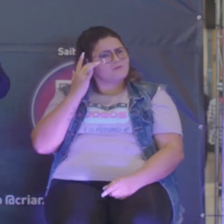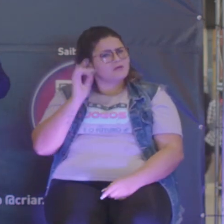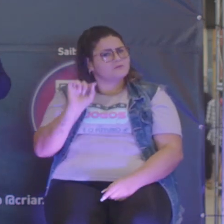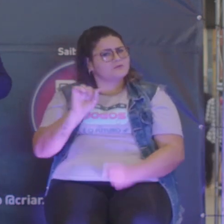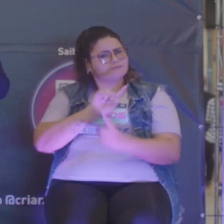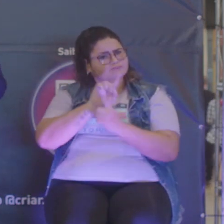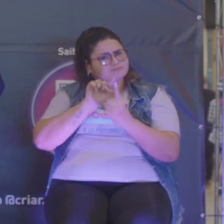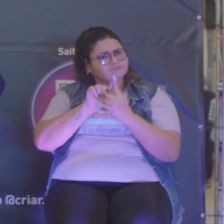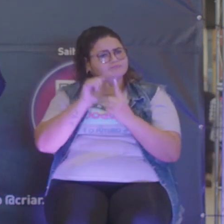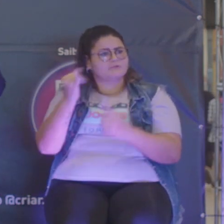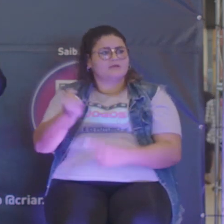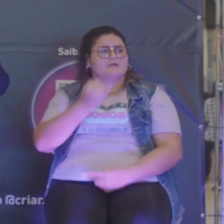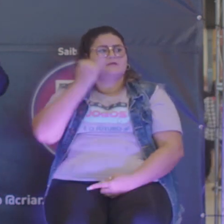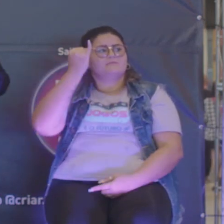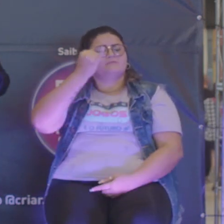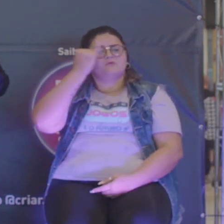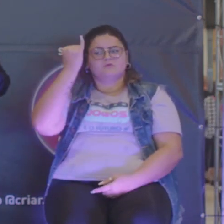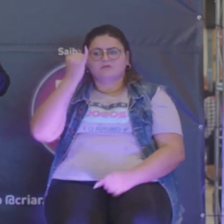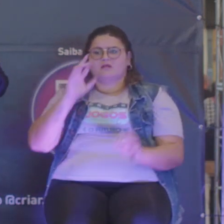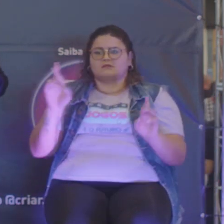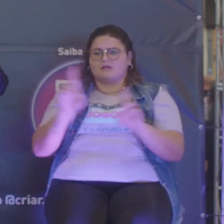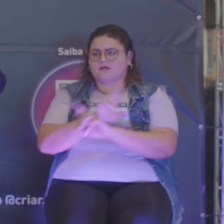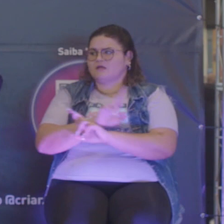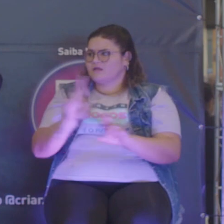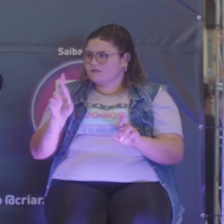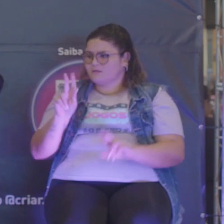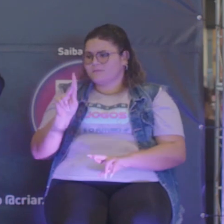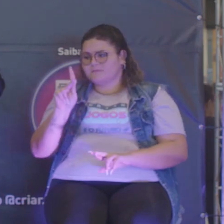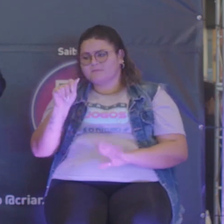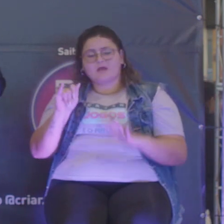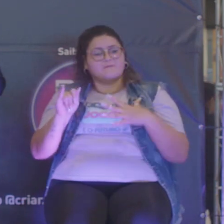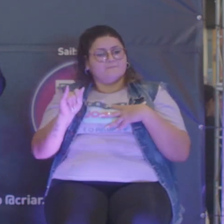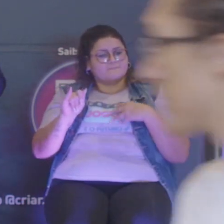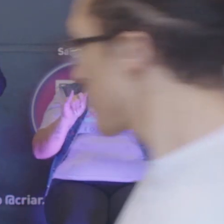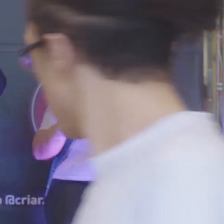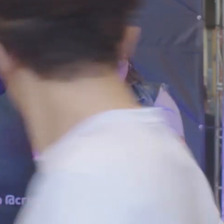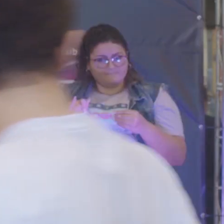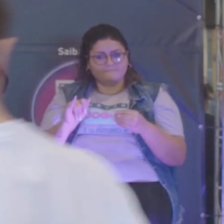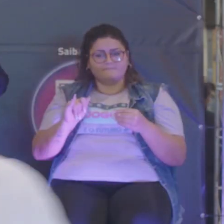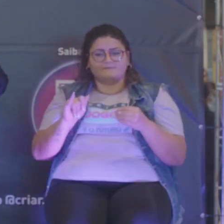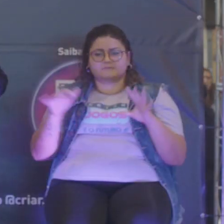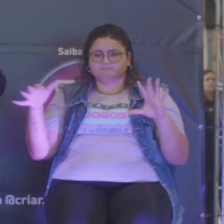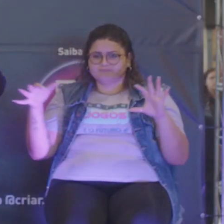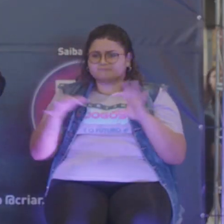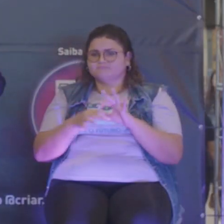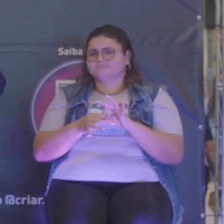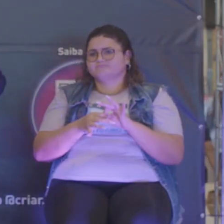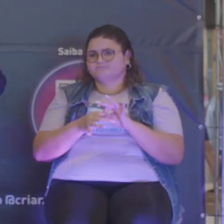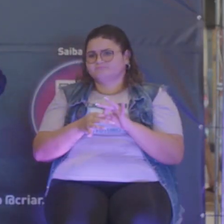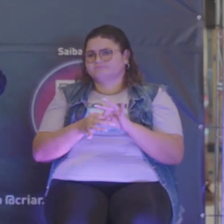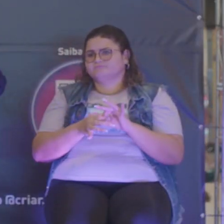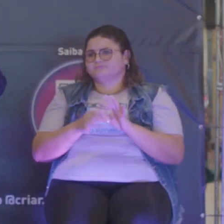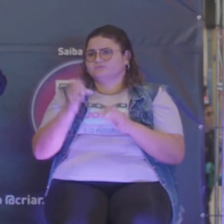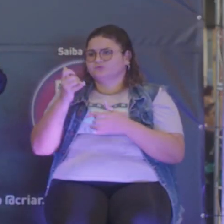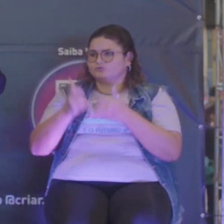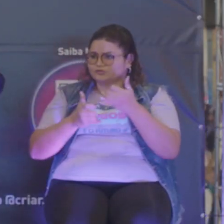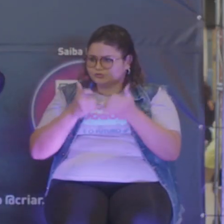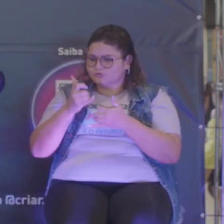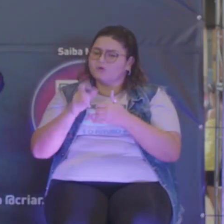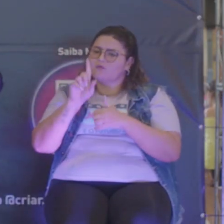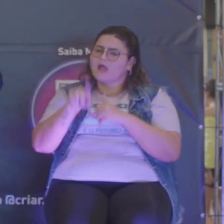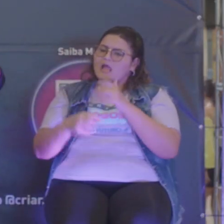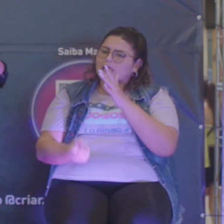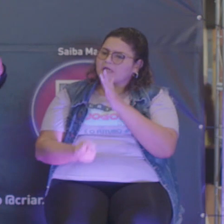num ponto super importante. Relação pai e filho, né? Aproximação, o jogo eletrônico,